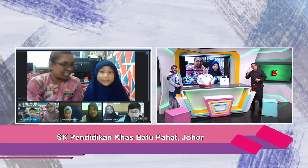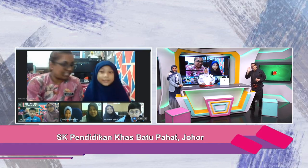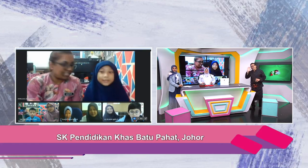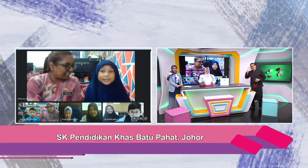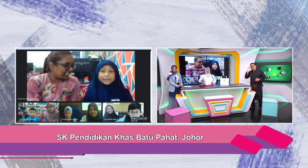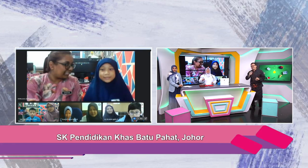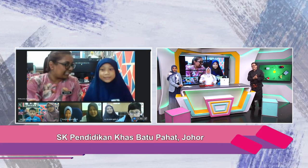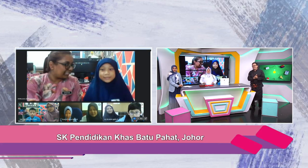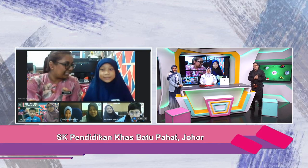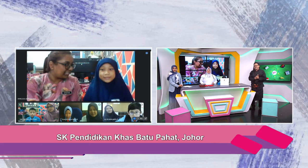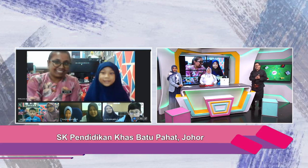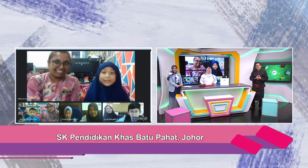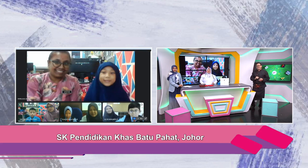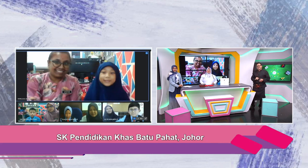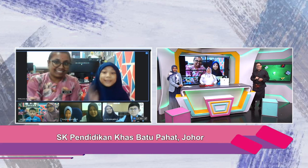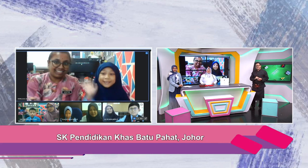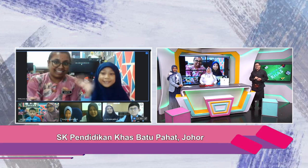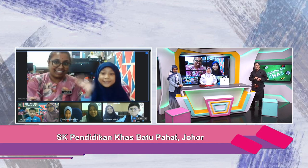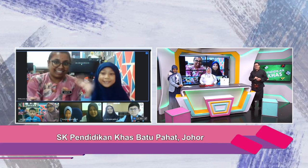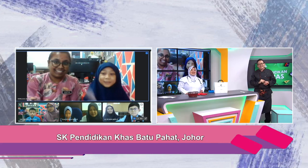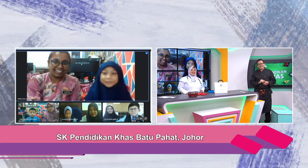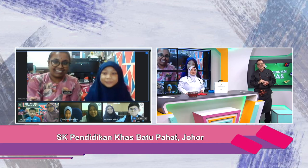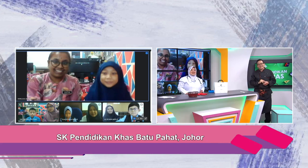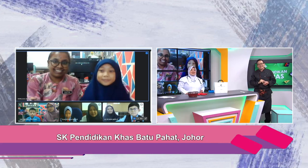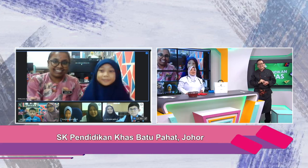kenalkan diri. Hai Anis. Hai.